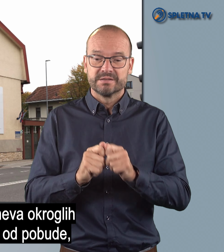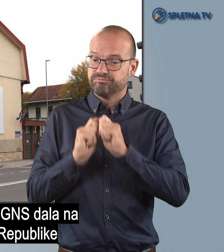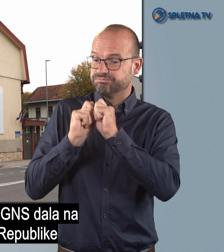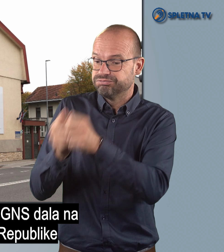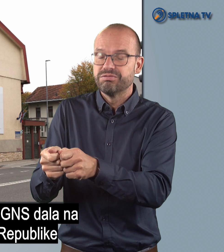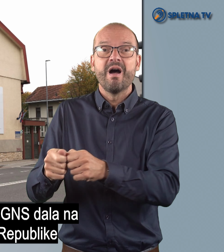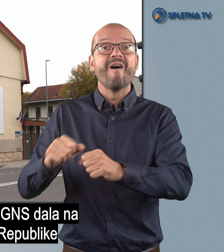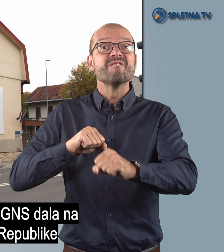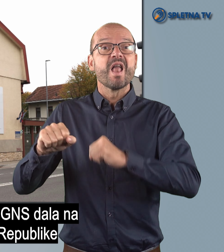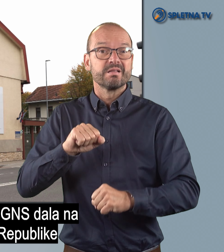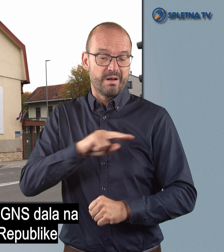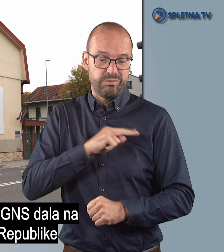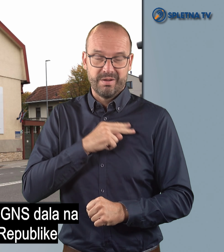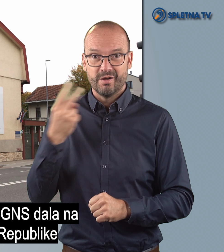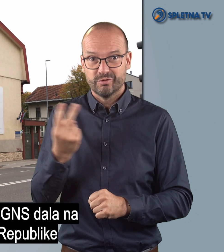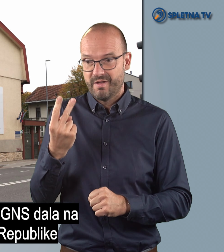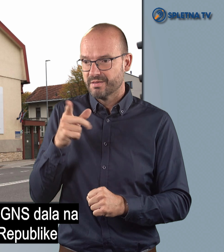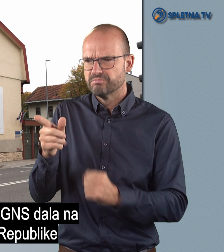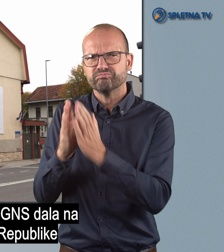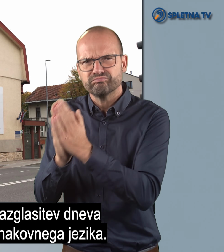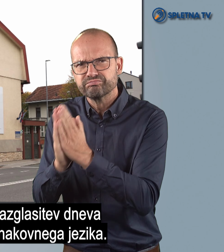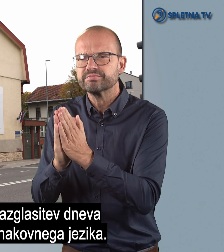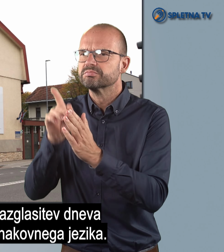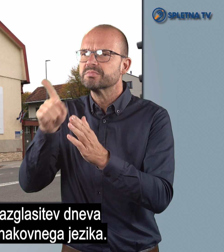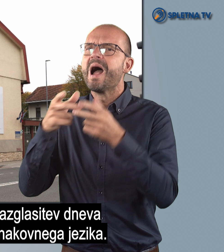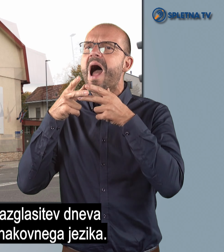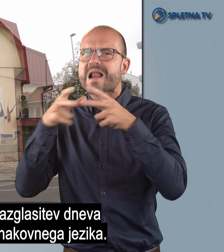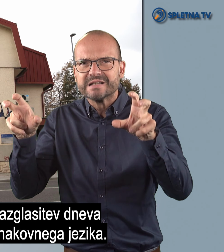Slovenije za razglasitev Dneva slovenskega znakovnega jezika.